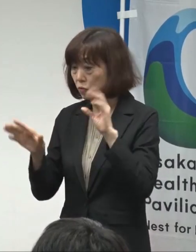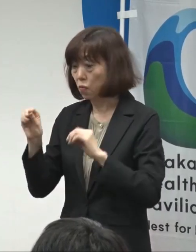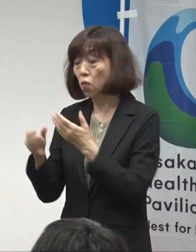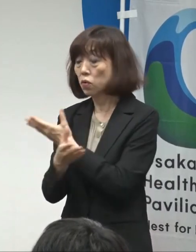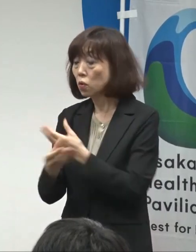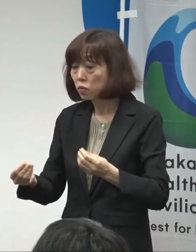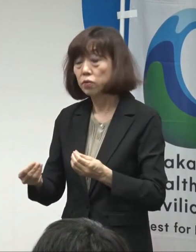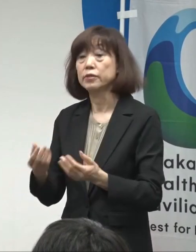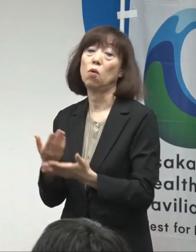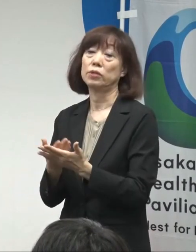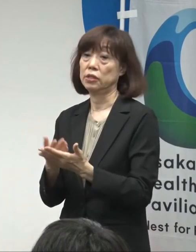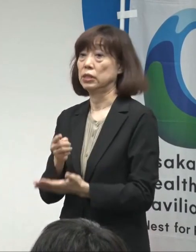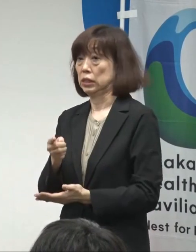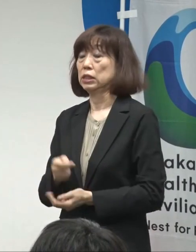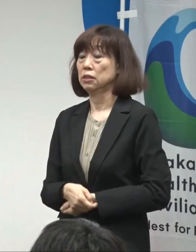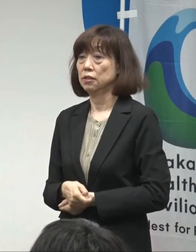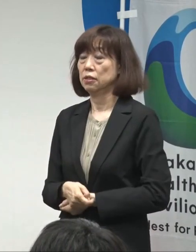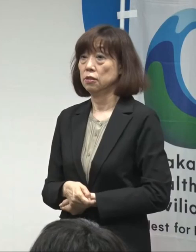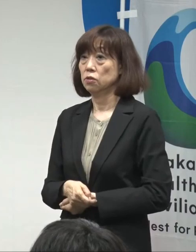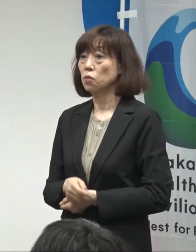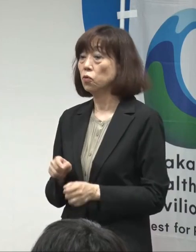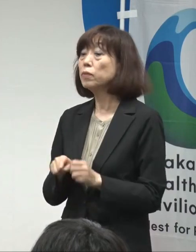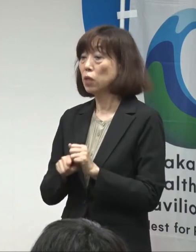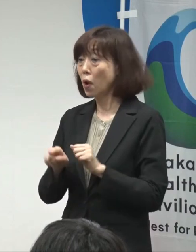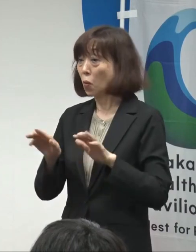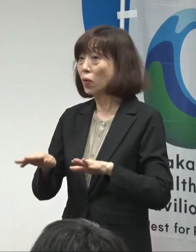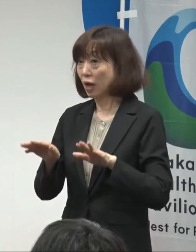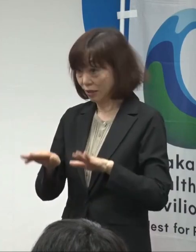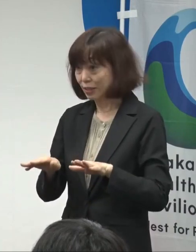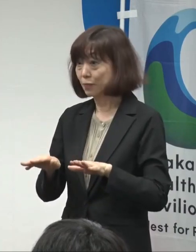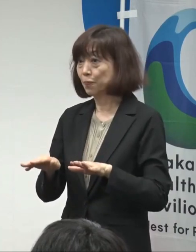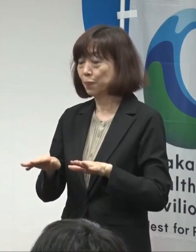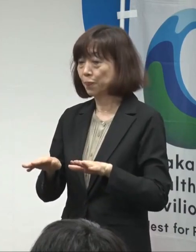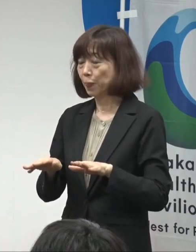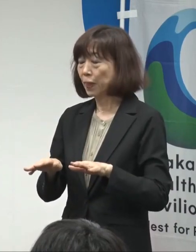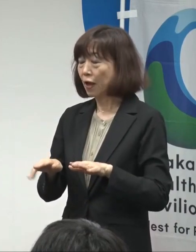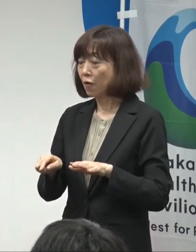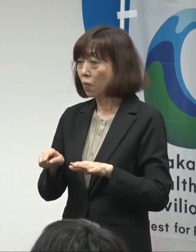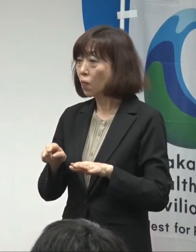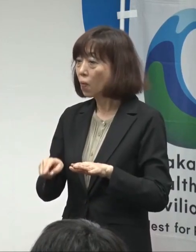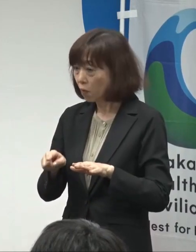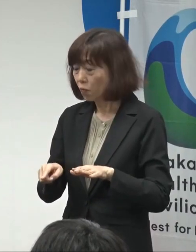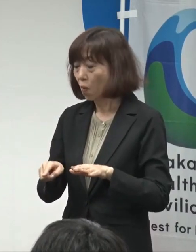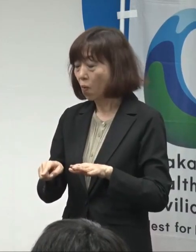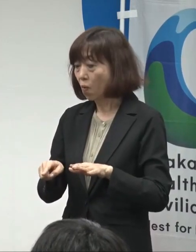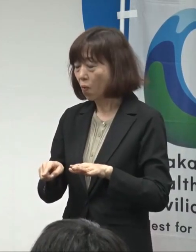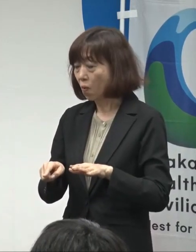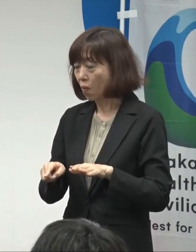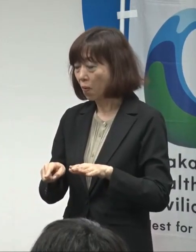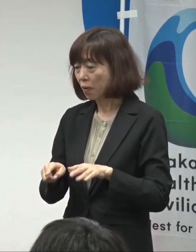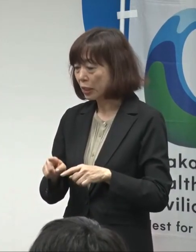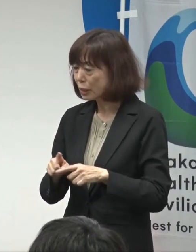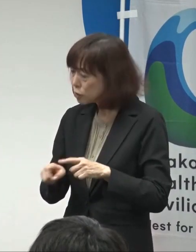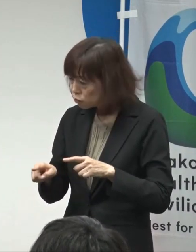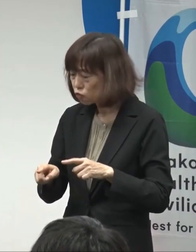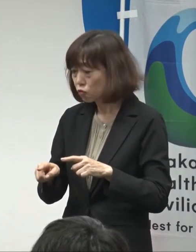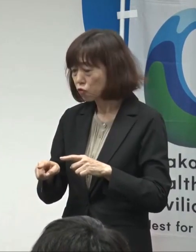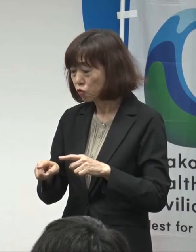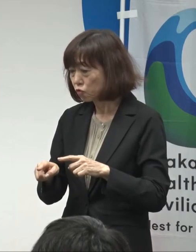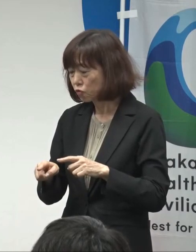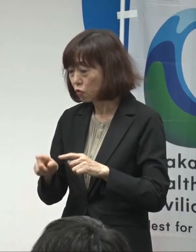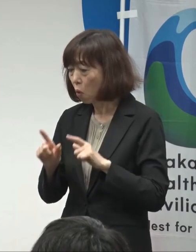と思います。まあ、その意味ではあの今回あのそのこの事故 の、 この一部が報告されてな